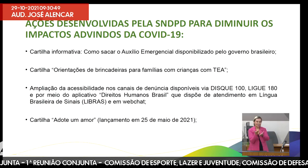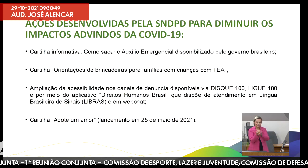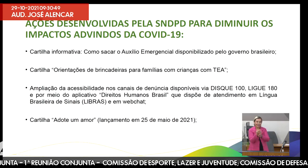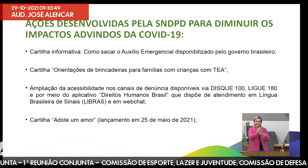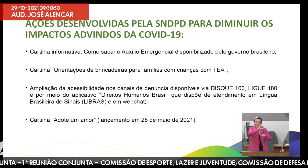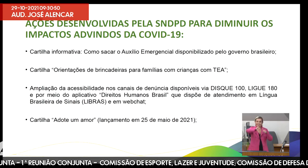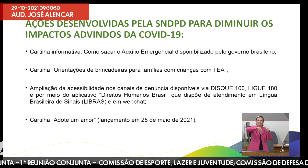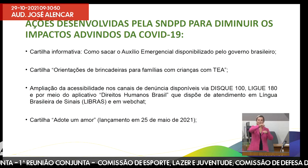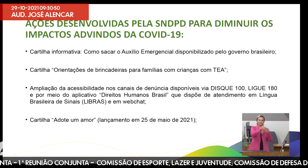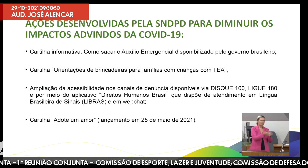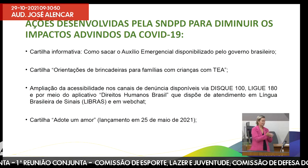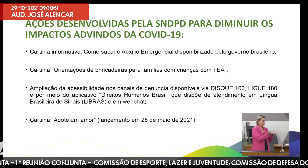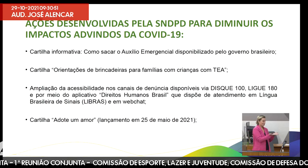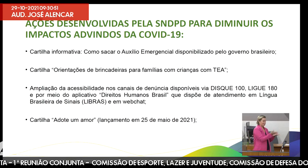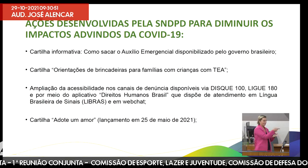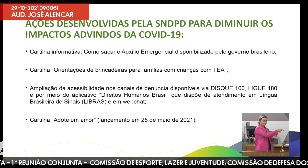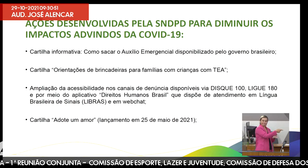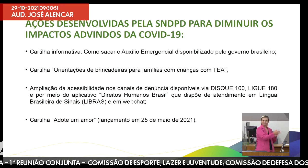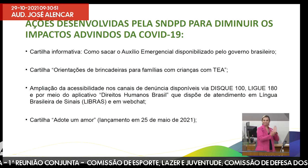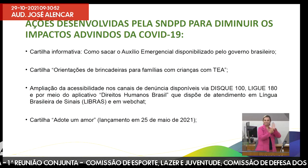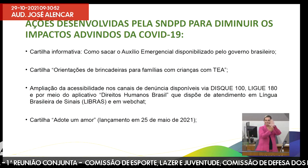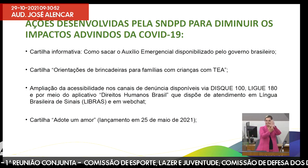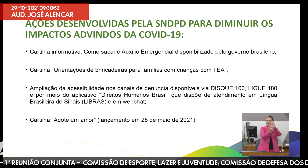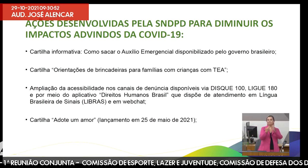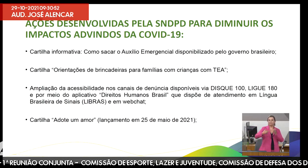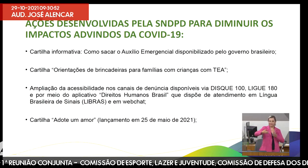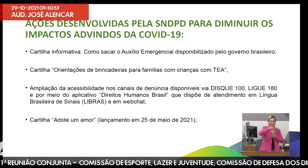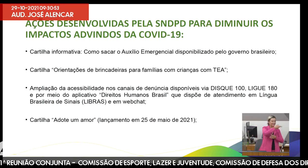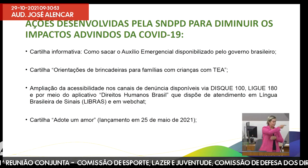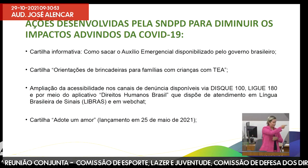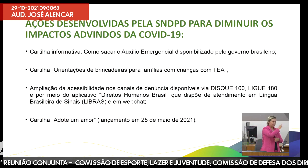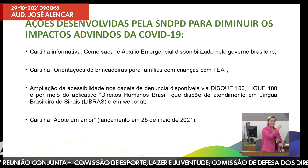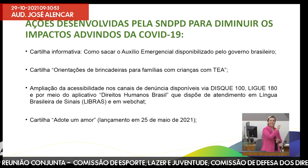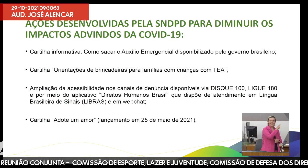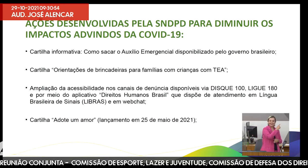entregue ao deputado. Primeiro, ela foi divulgada apenas digitalmente.